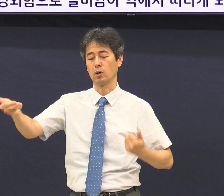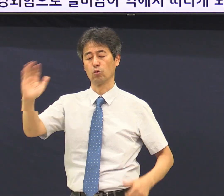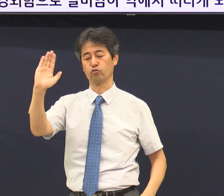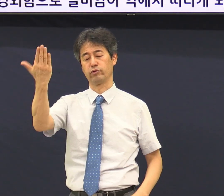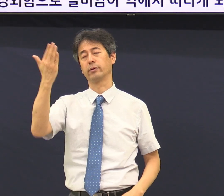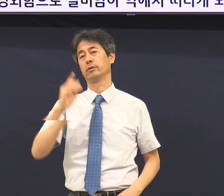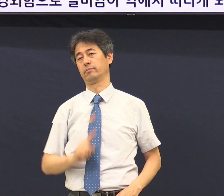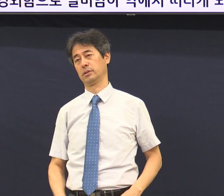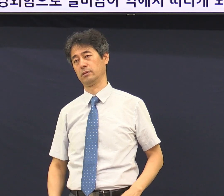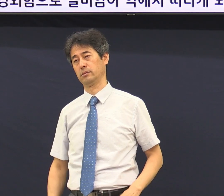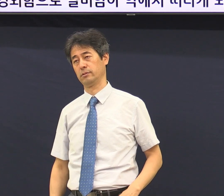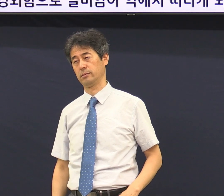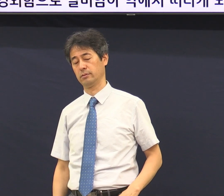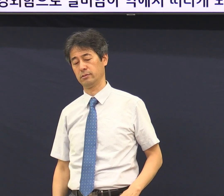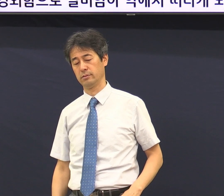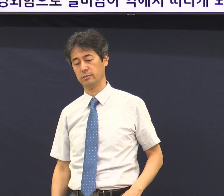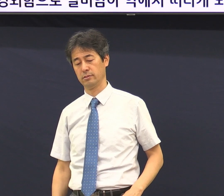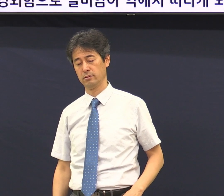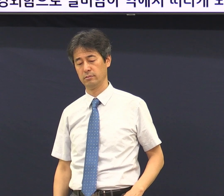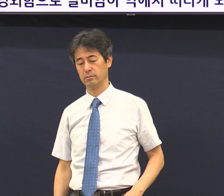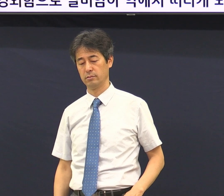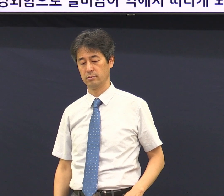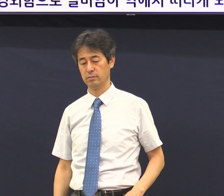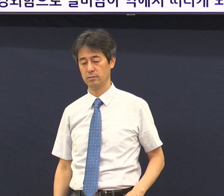할수록 악에서 떠나게 된다는 것입니다.